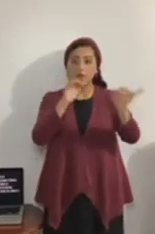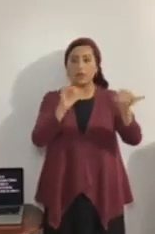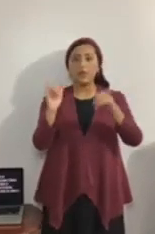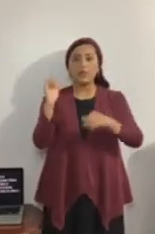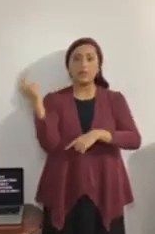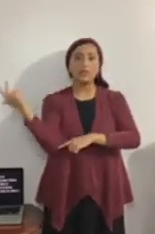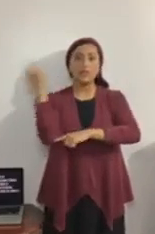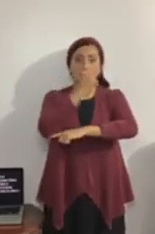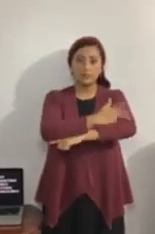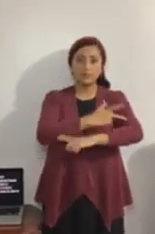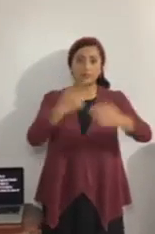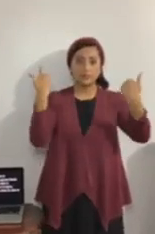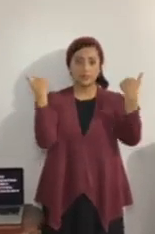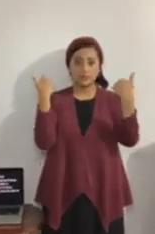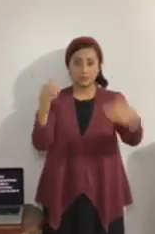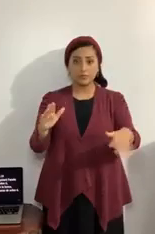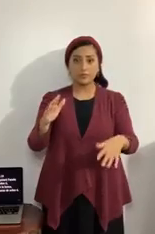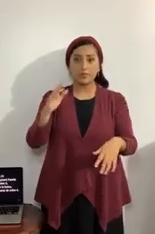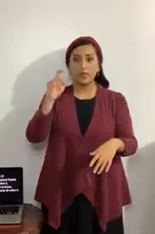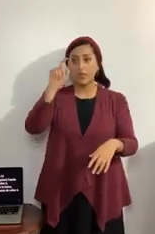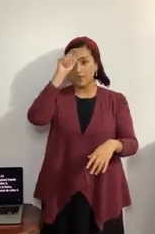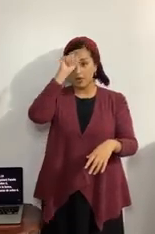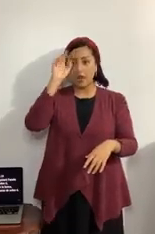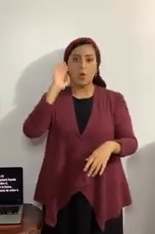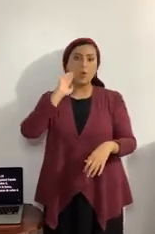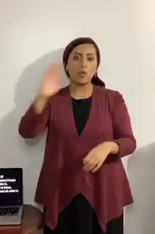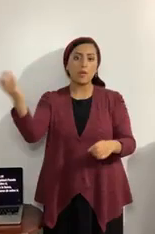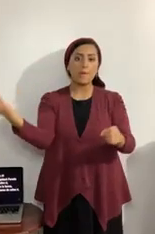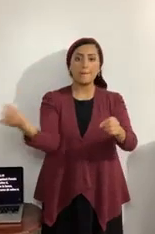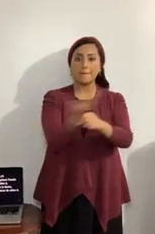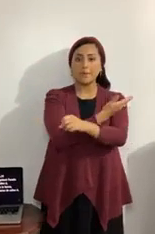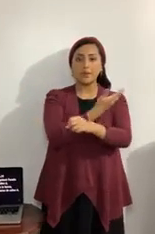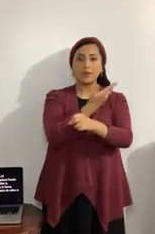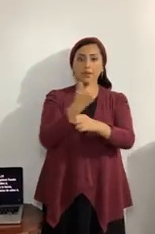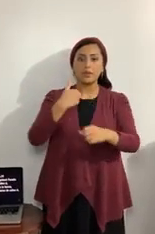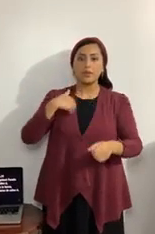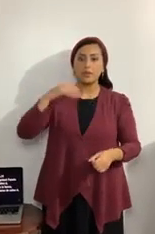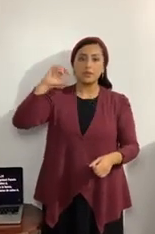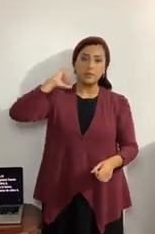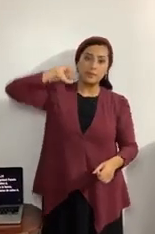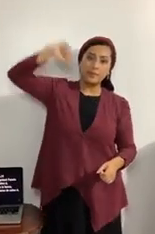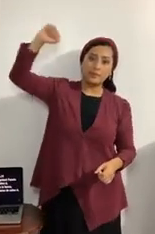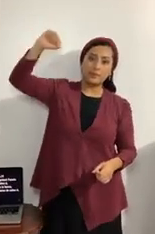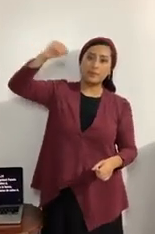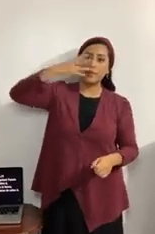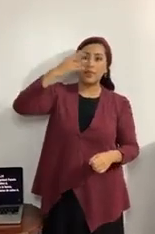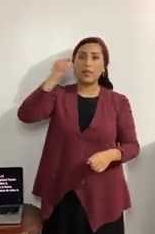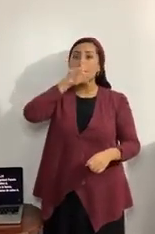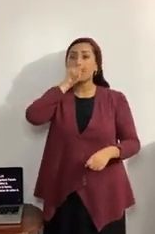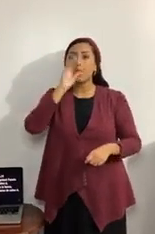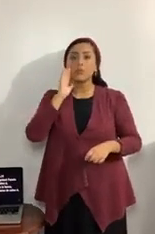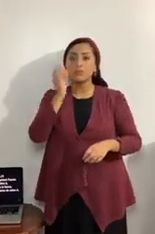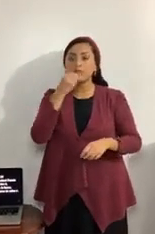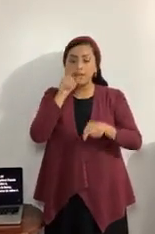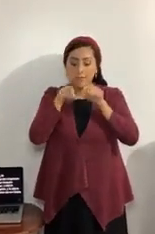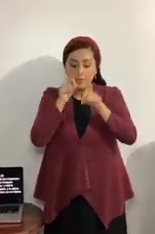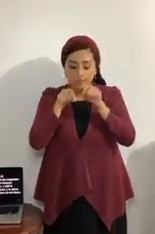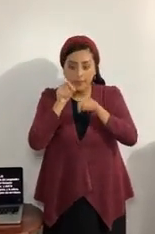Al cabo de 3 días quitará Faraón tu cabeza de sobre ti y te hará colgar en la horca, y las aves comerán tu carne de sobre ti. Al